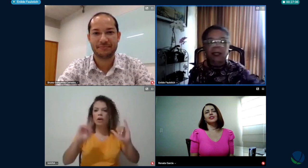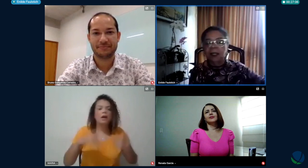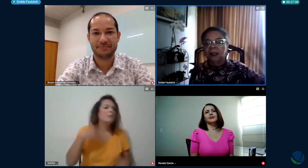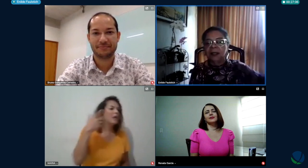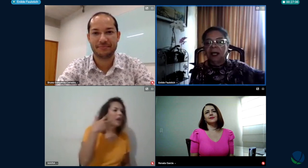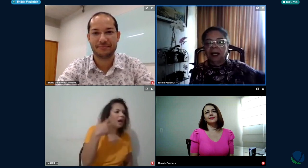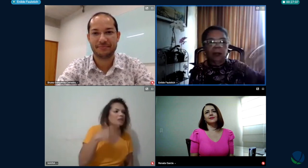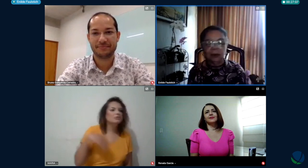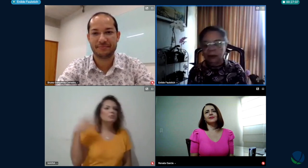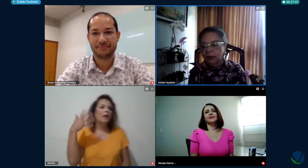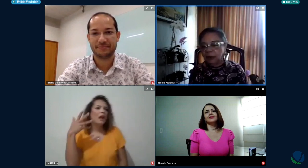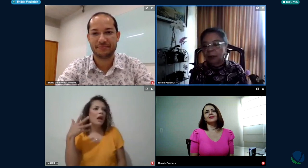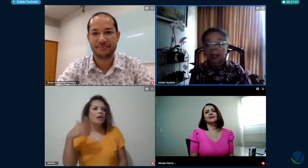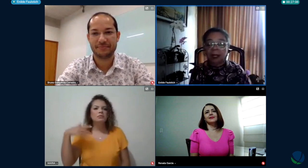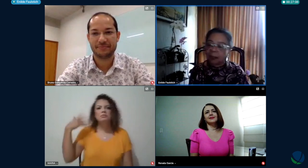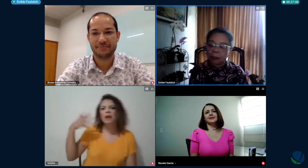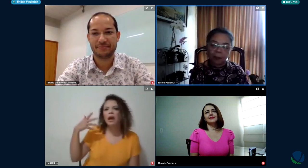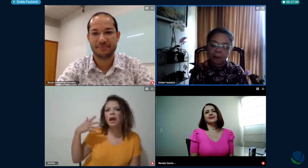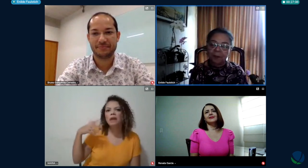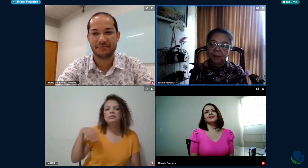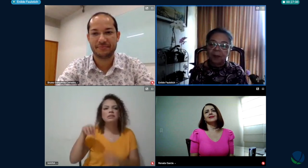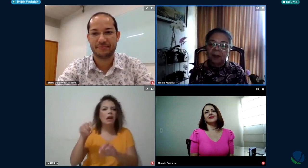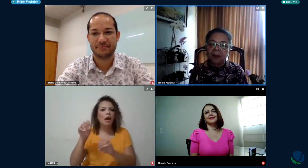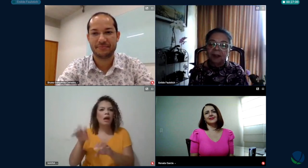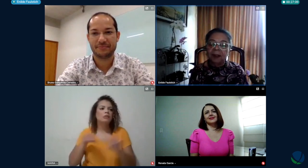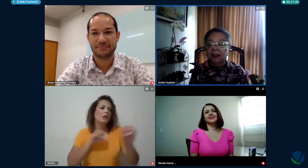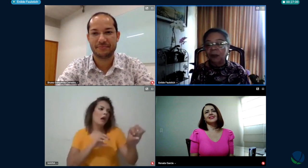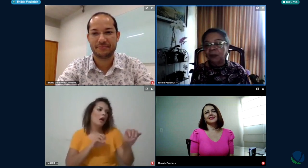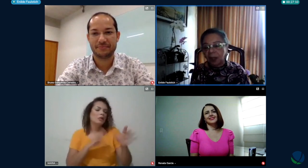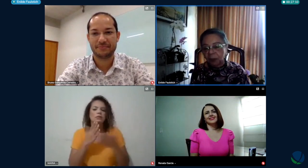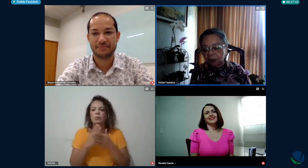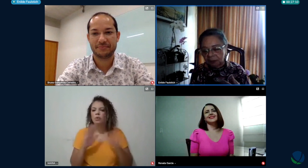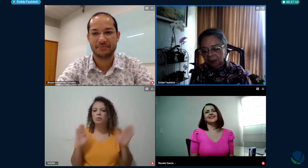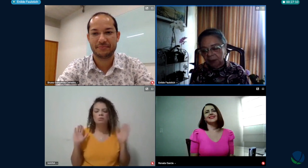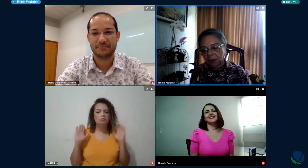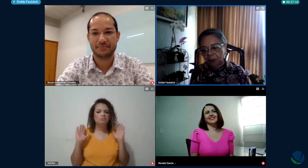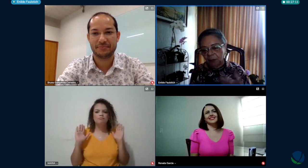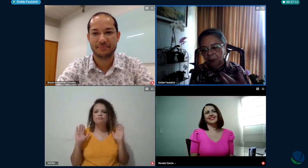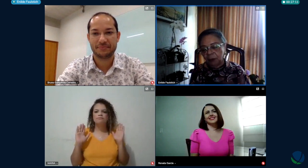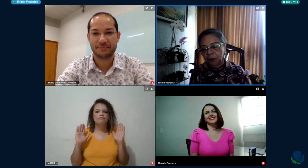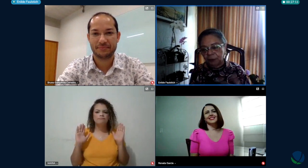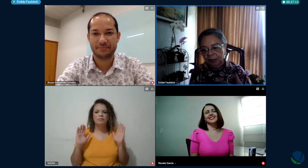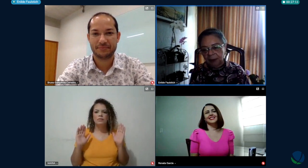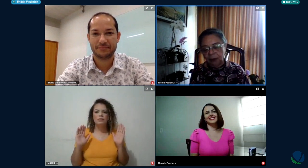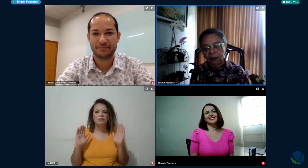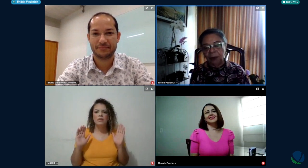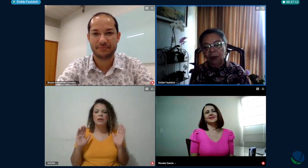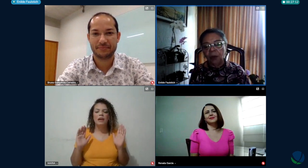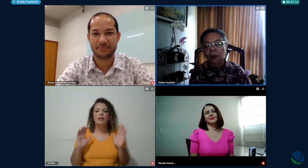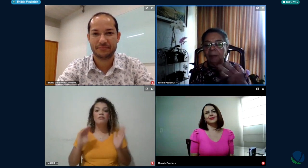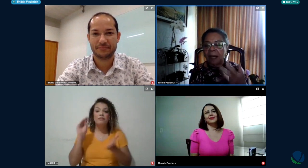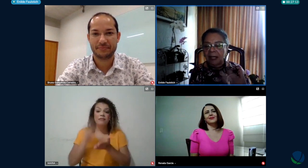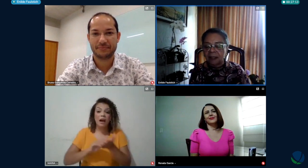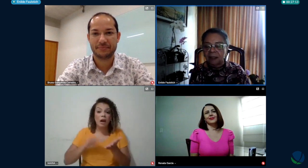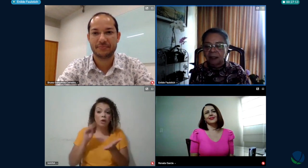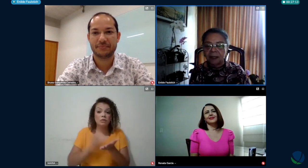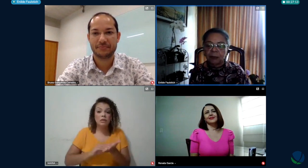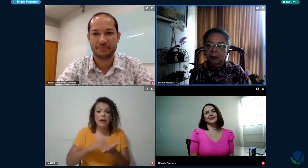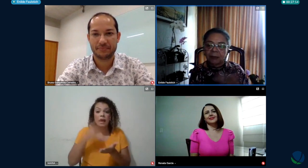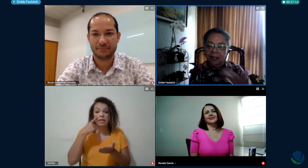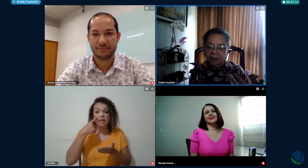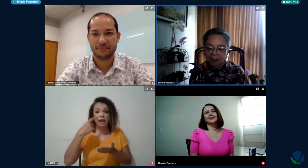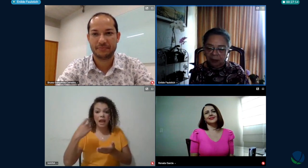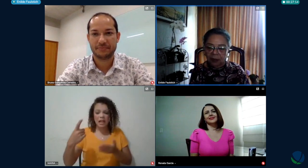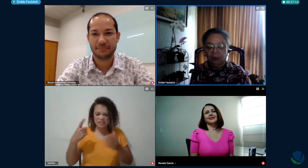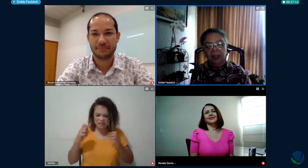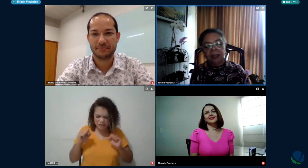ali, dá aula, não sei o quê. Acabou. Então, falta, de fato, uma base que seja